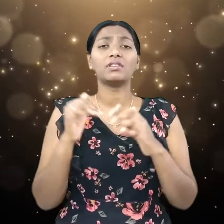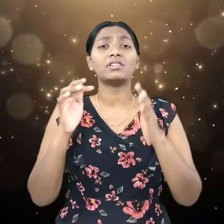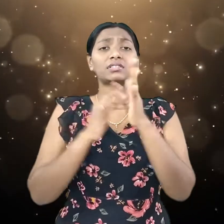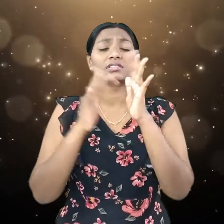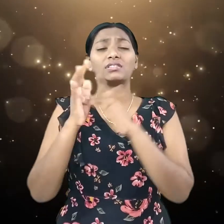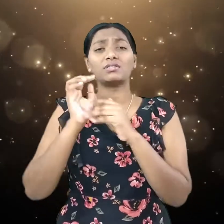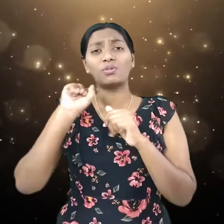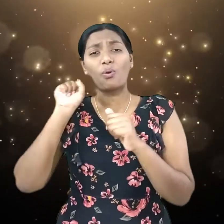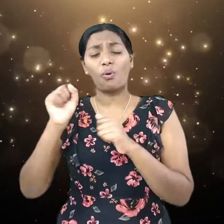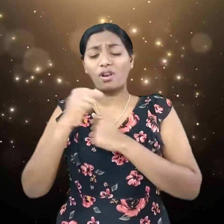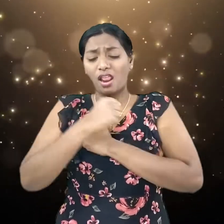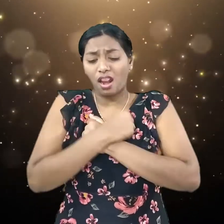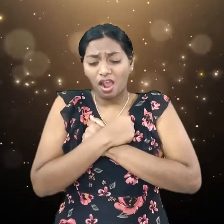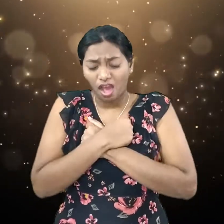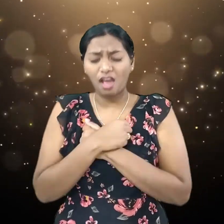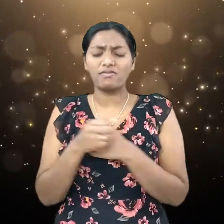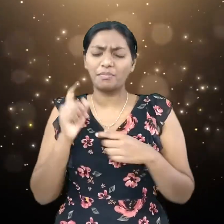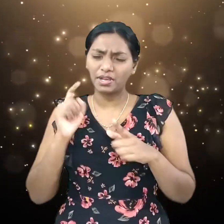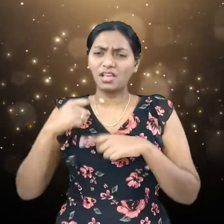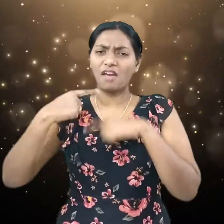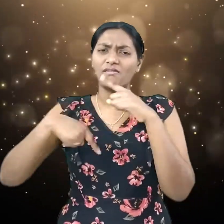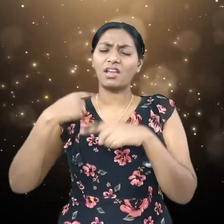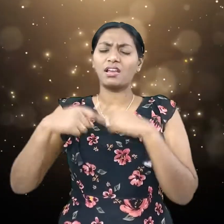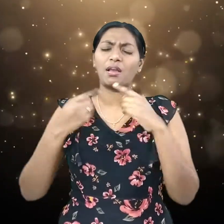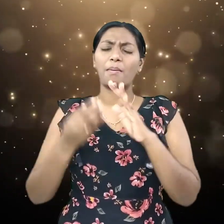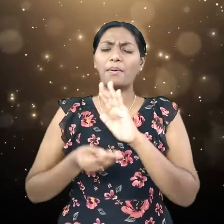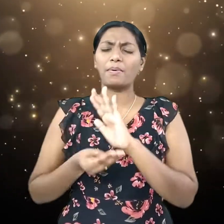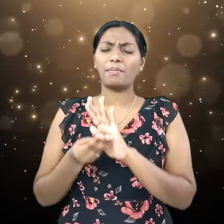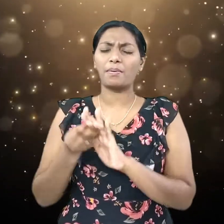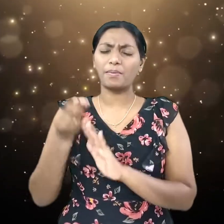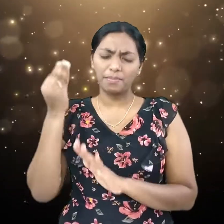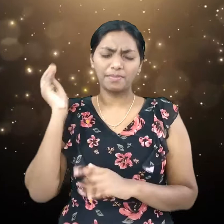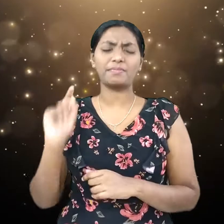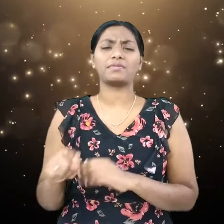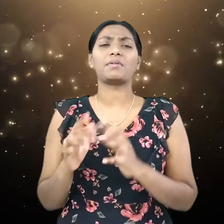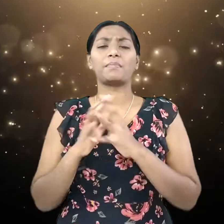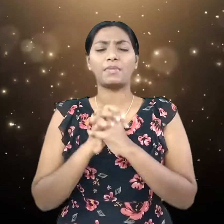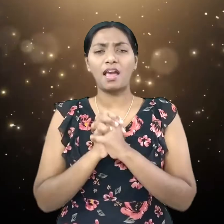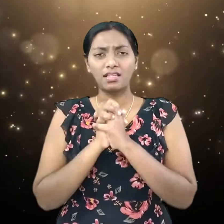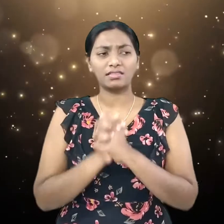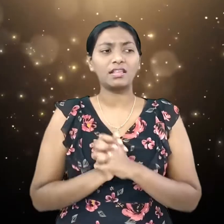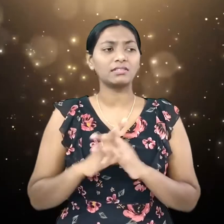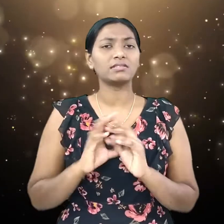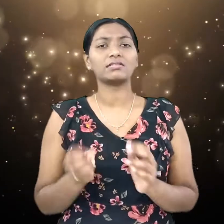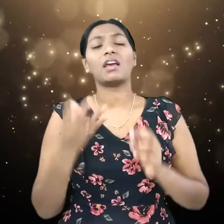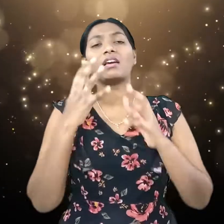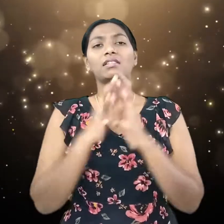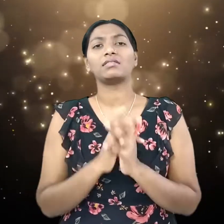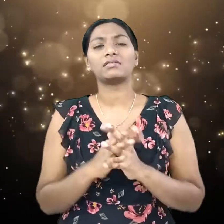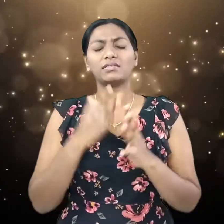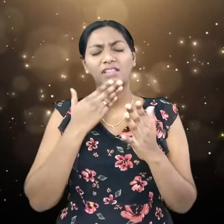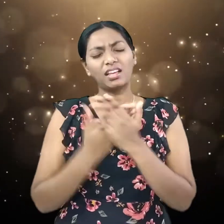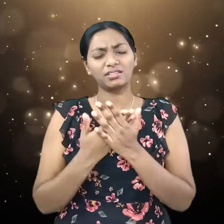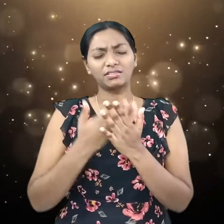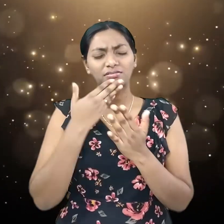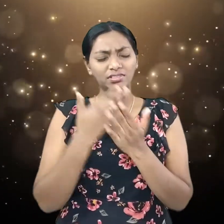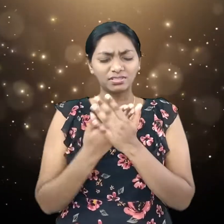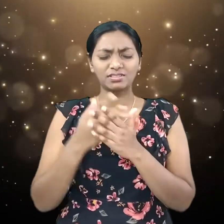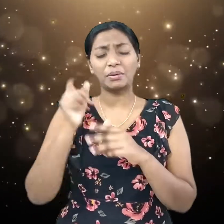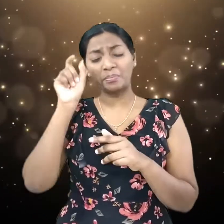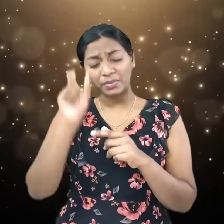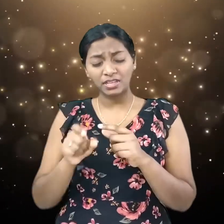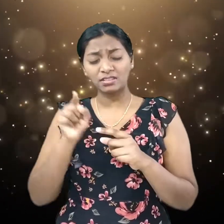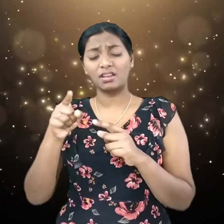प्रेम उनके जीवन में हमेशा बढ़ता ही जाएगा यीशु मसीह के नाम में। धन्यवाद अबिता परमेश्वर,